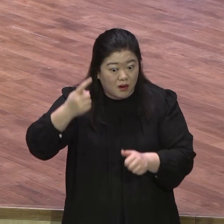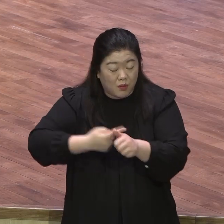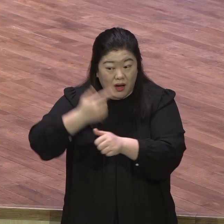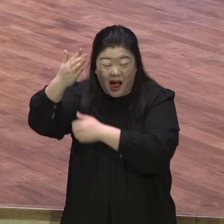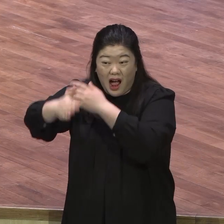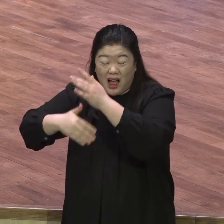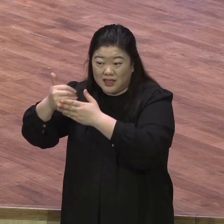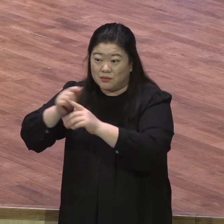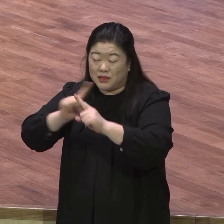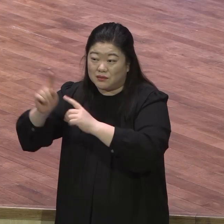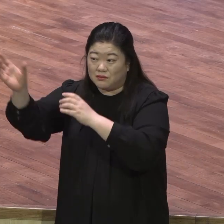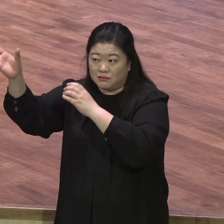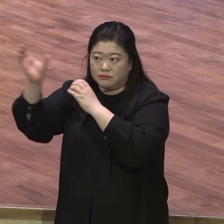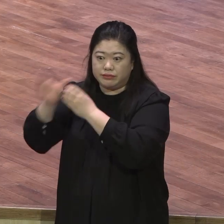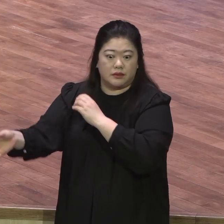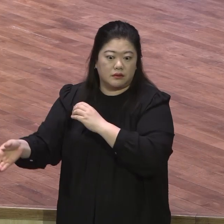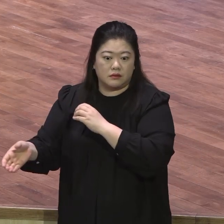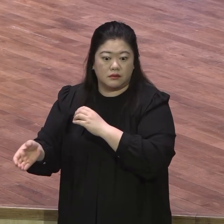가진 경험 자기 지식